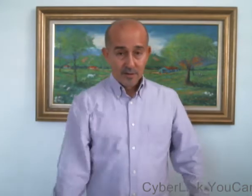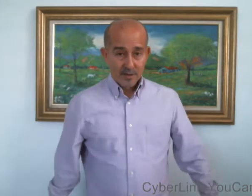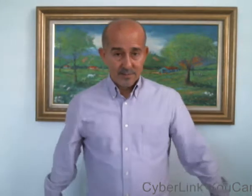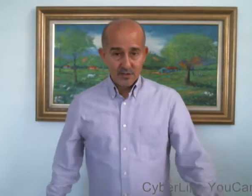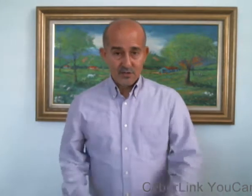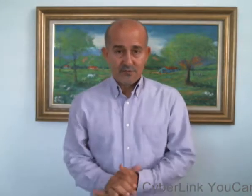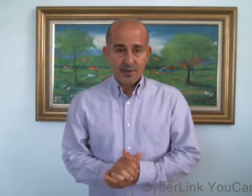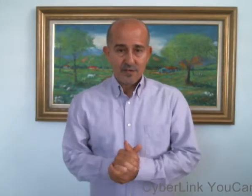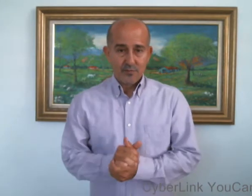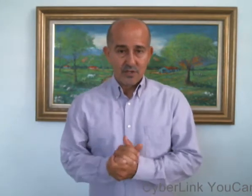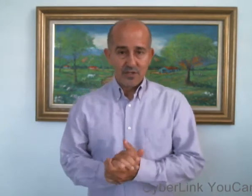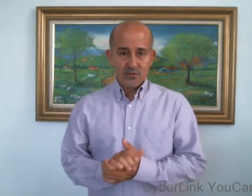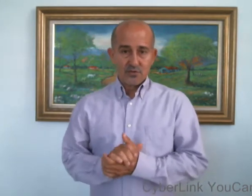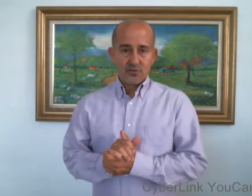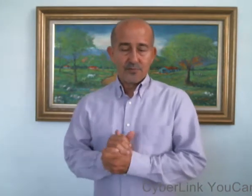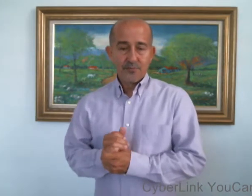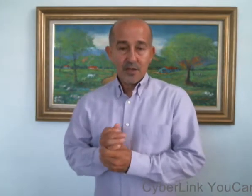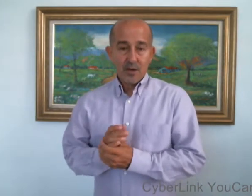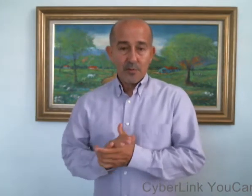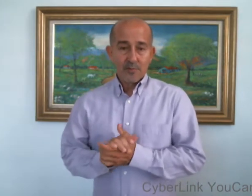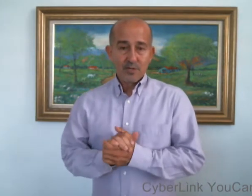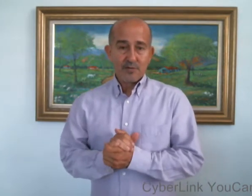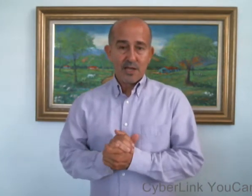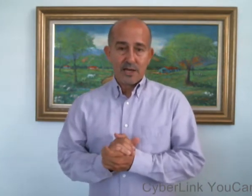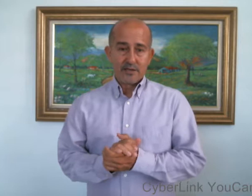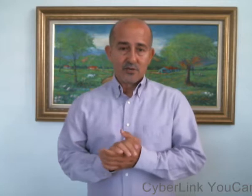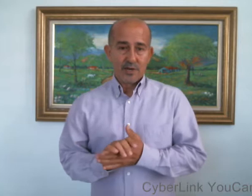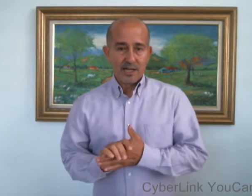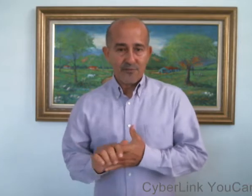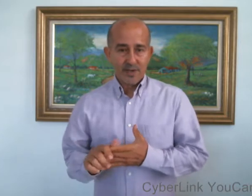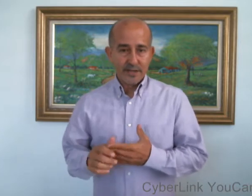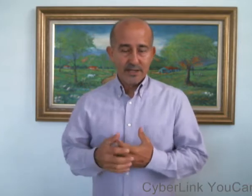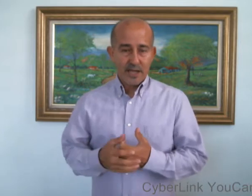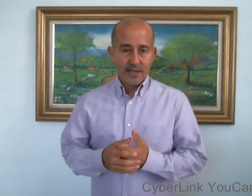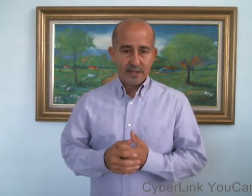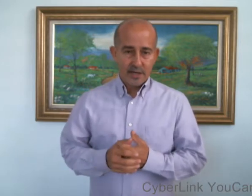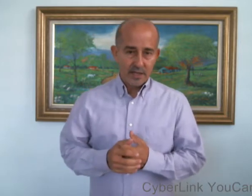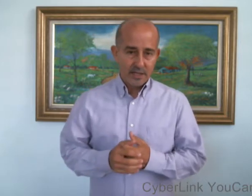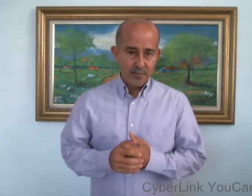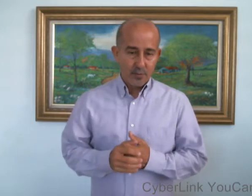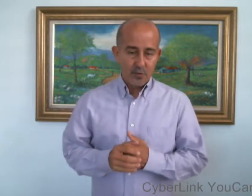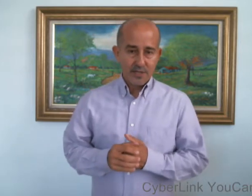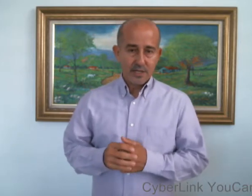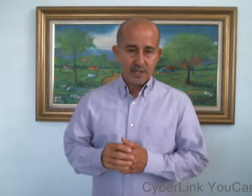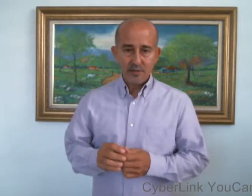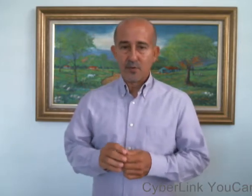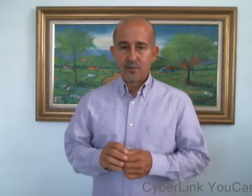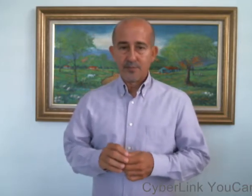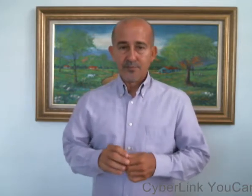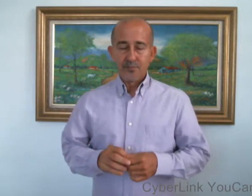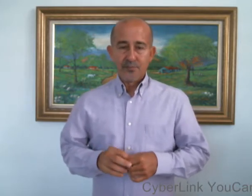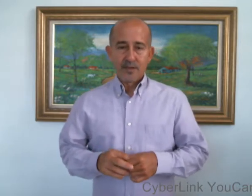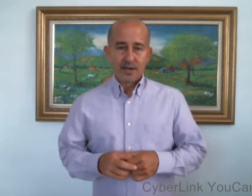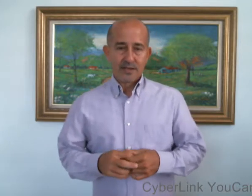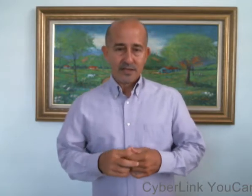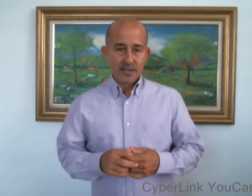Hola amigos de Facebook y YouTube. Hoy vamos a hablar sobre la diferencia entre equipo y equipo. La seña que